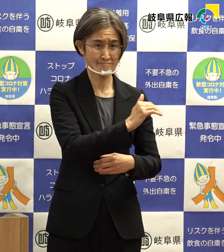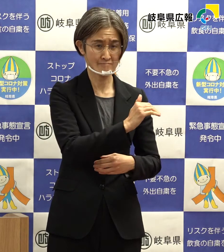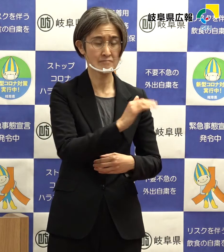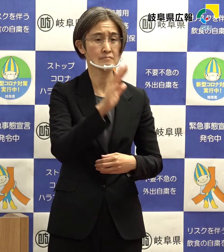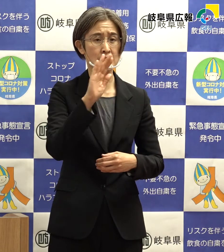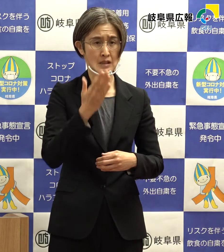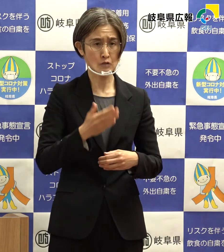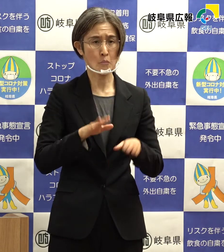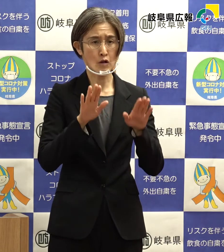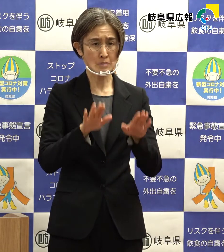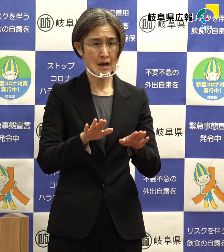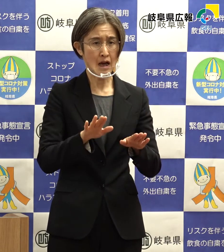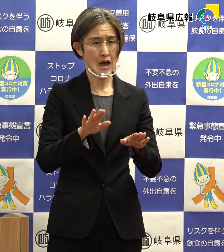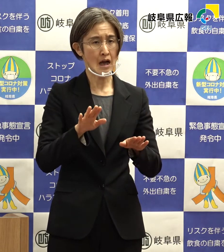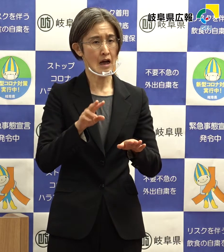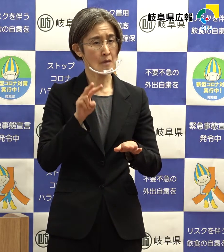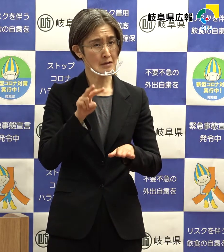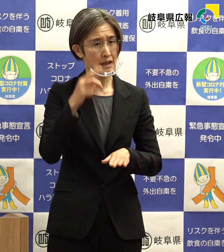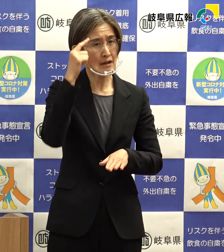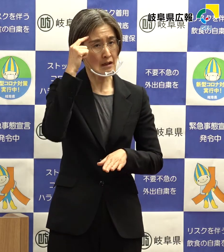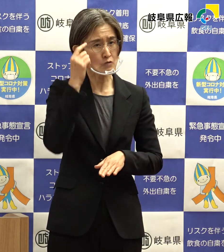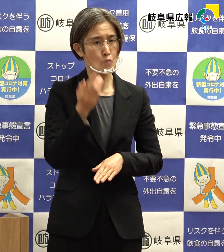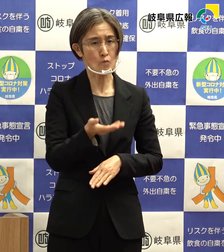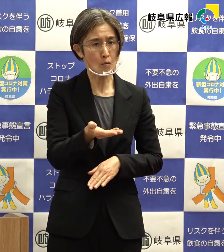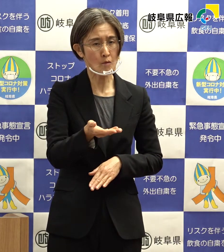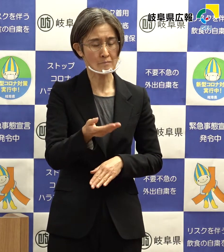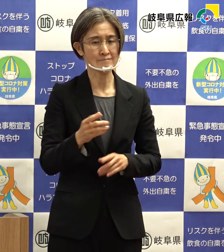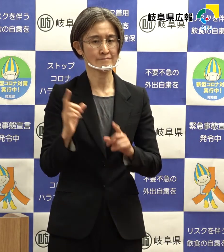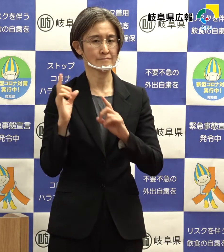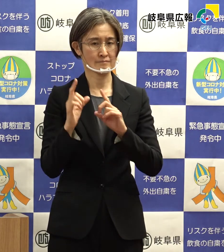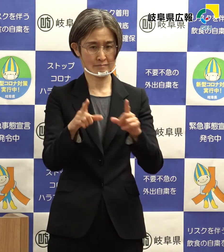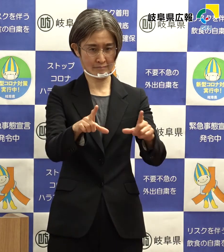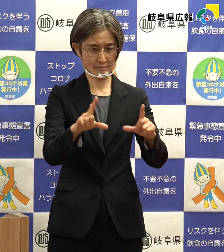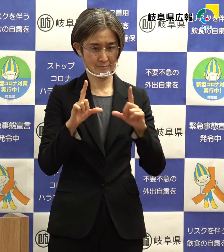止めていらっしゃいますか。 まあ、やはり